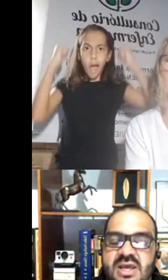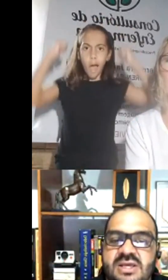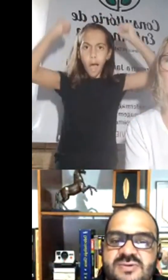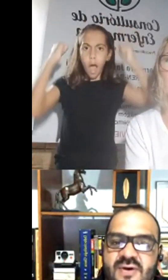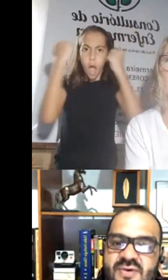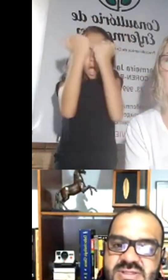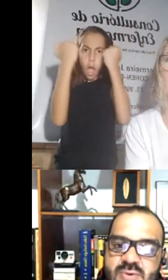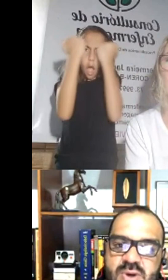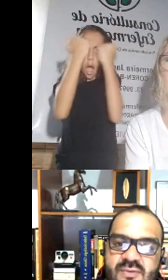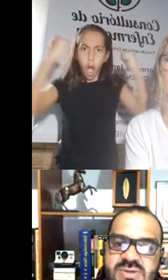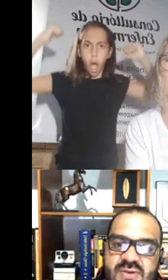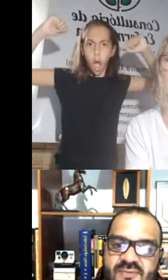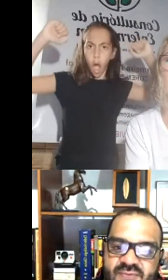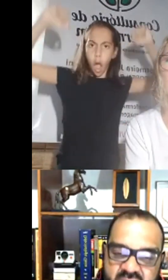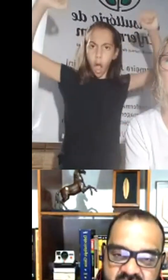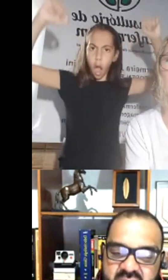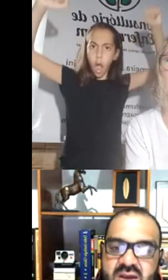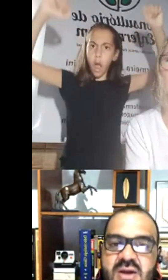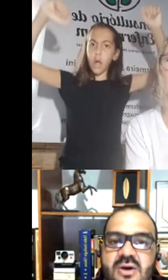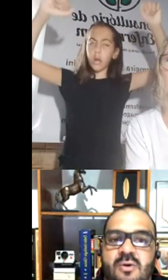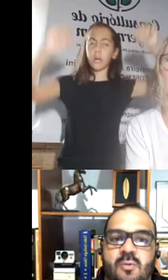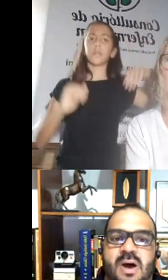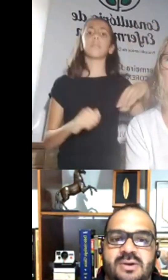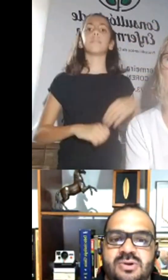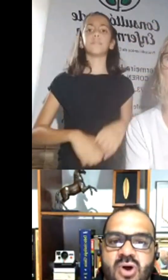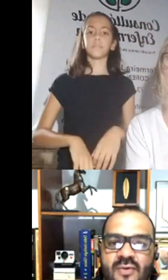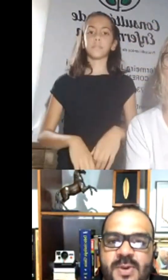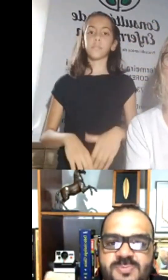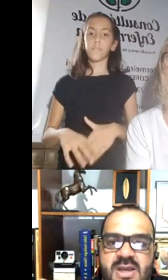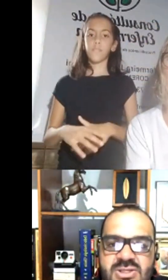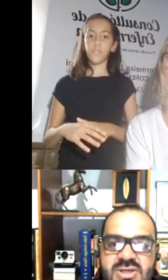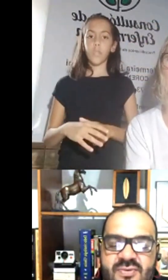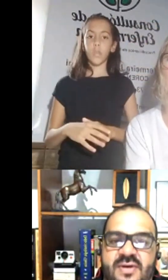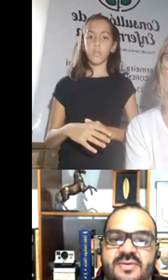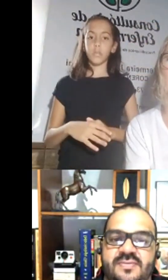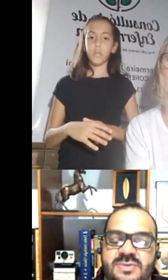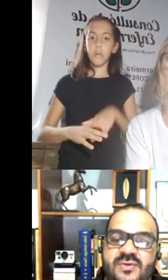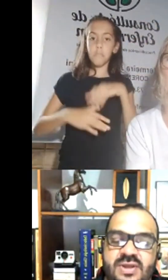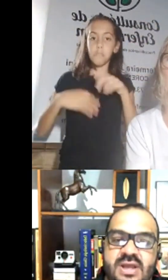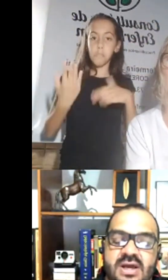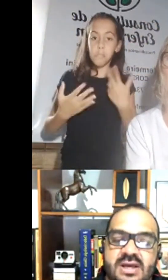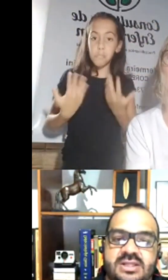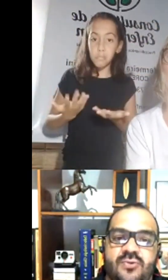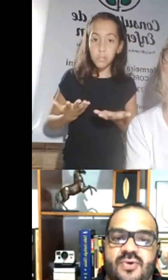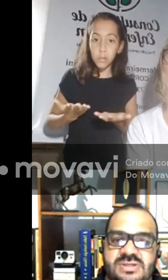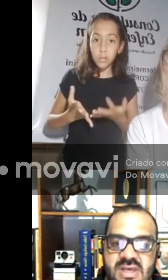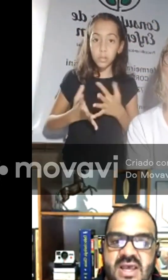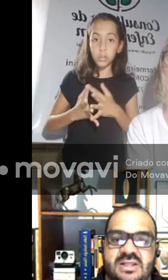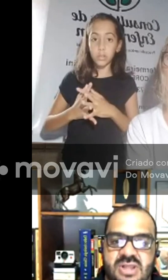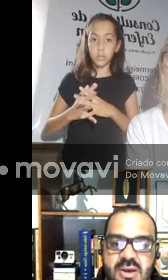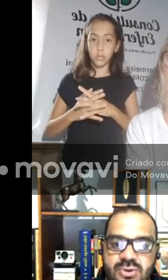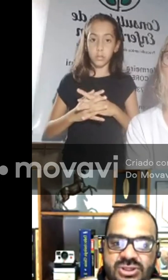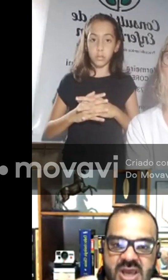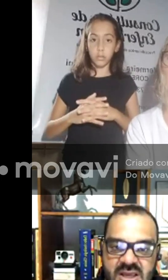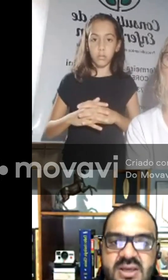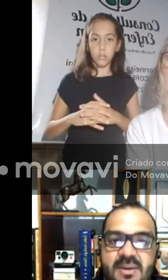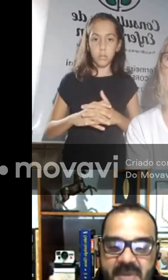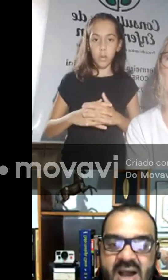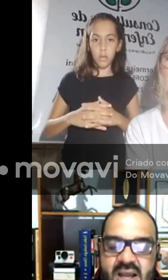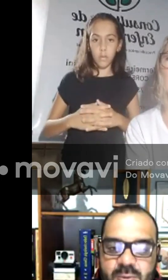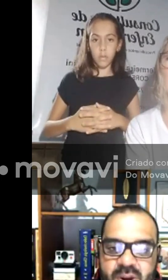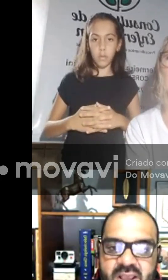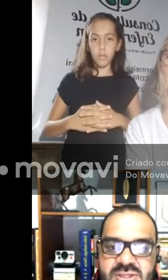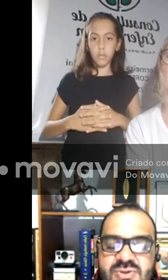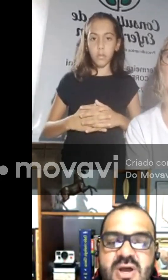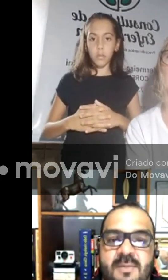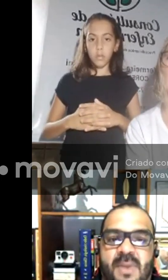dia, isso vai fazer com que você tenha uma nova perspectiva de vida. Então, você tem um gene